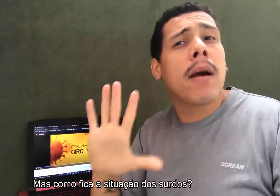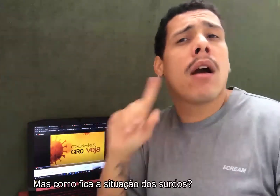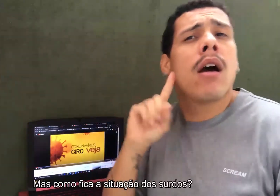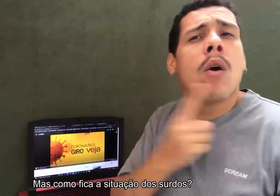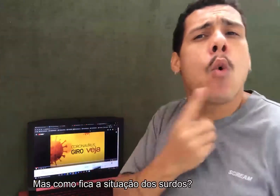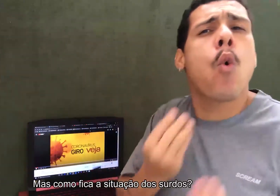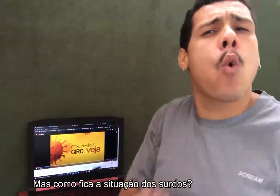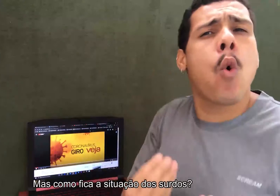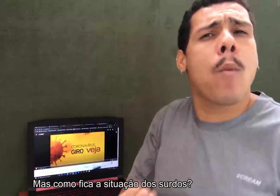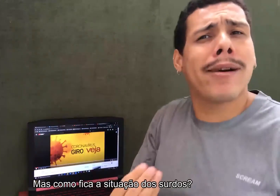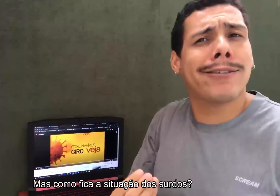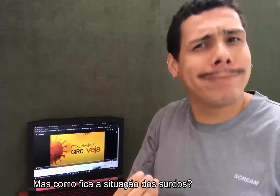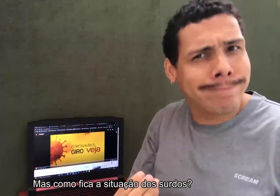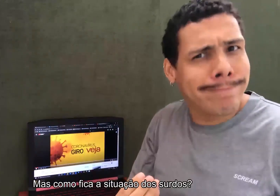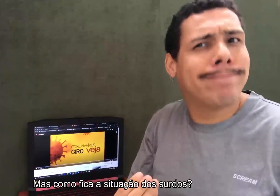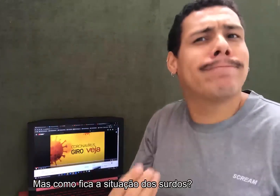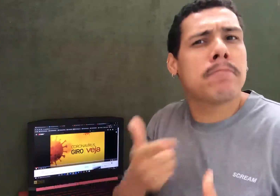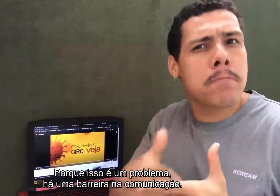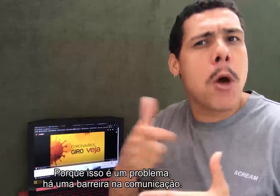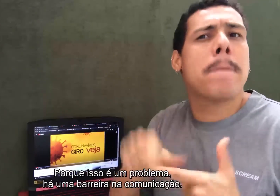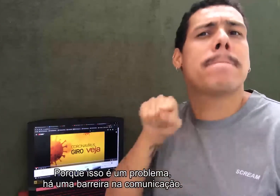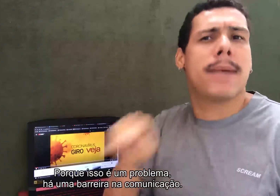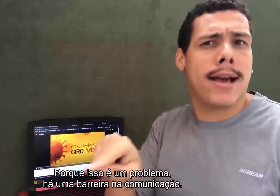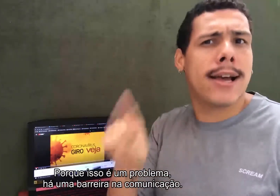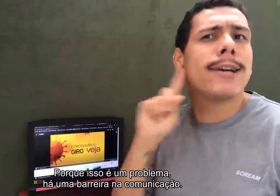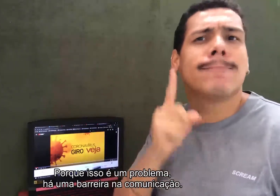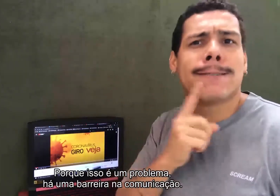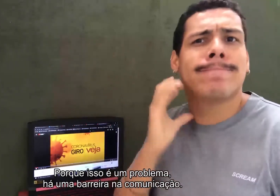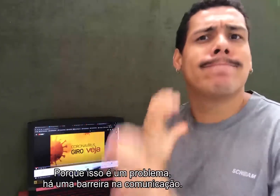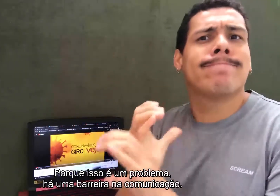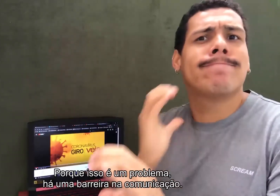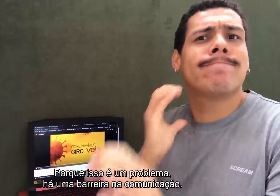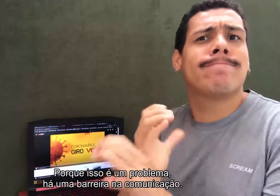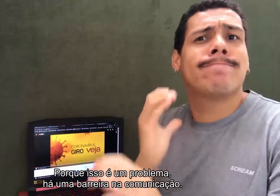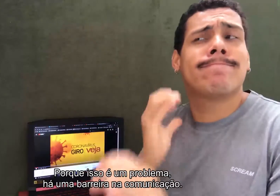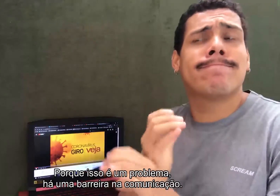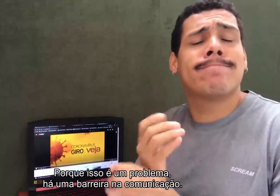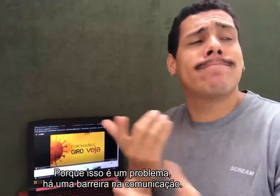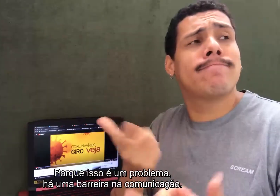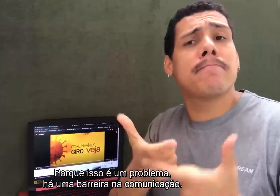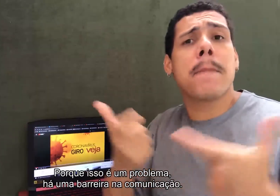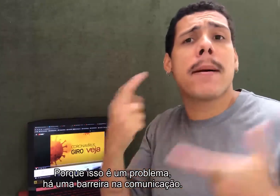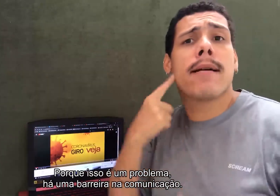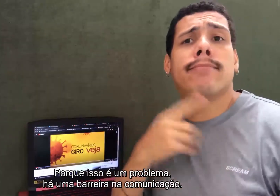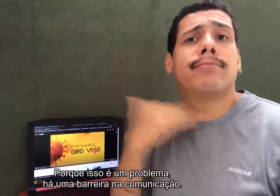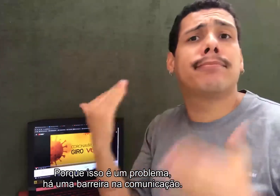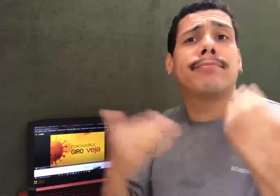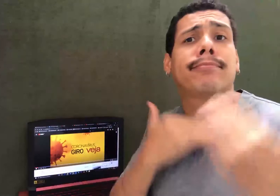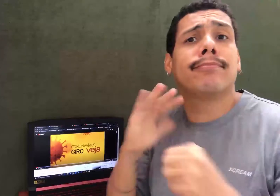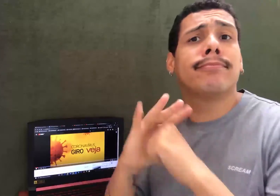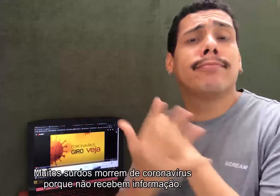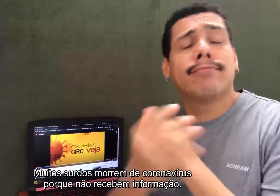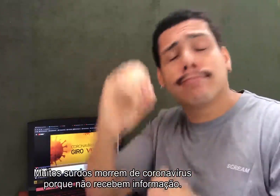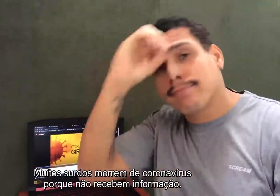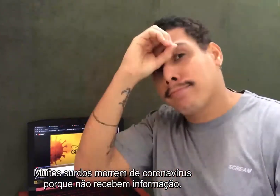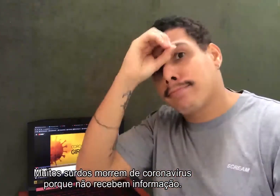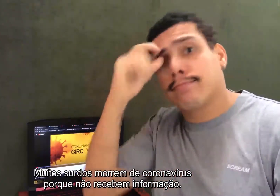Mas como fica a situação dos surdos? Porque isso é um problema, há uma barreira na comunicação. Muitos